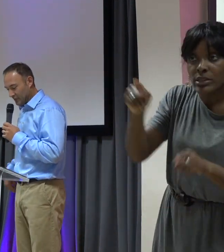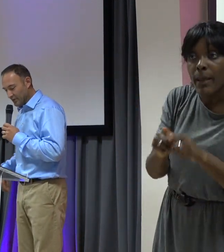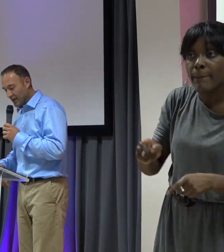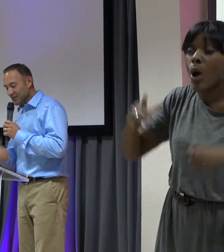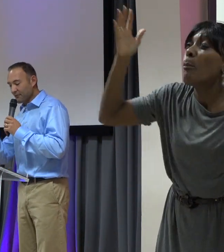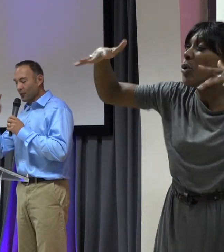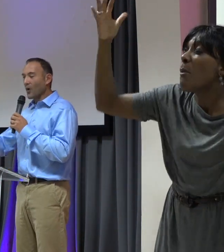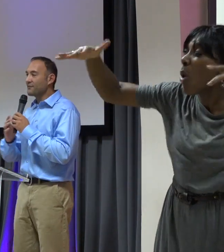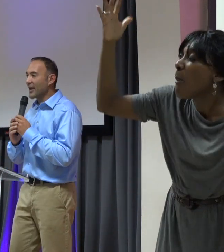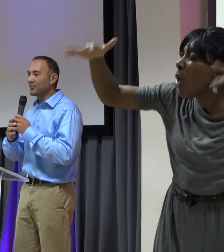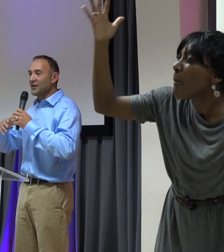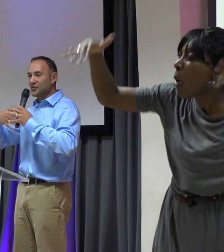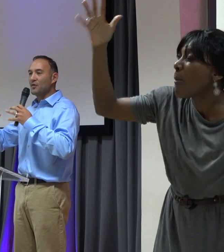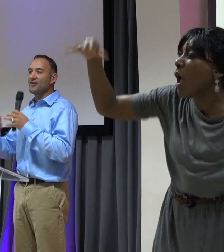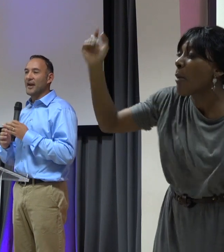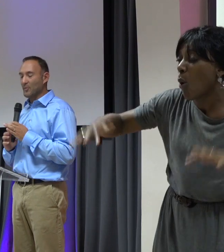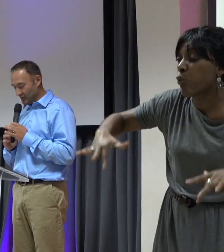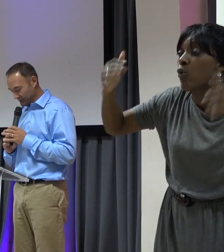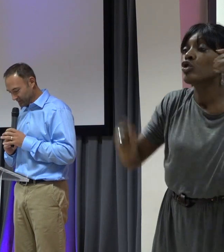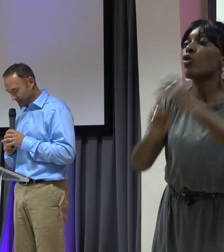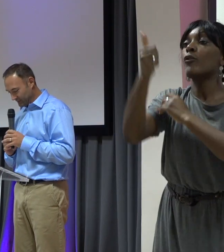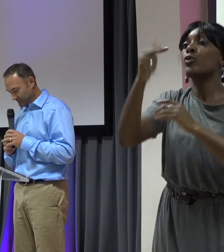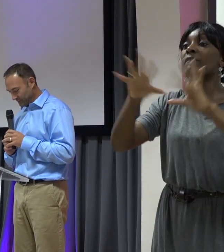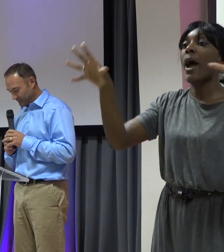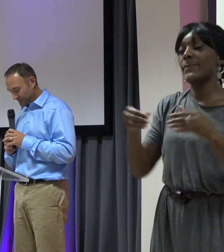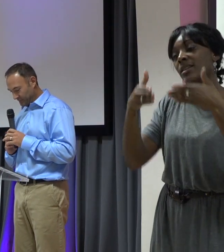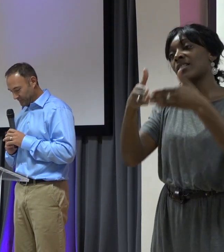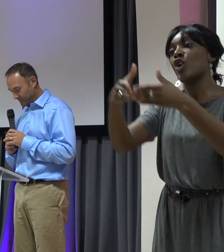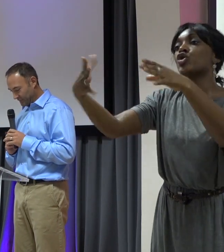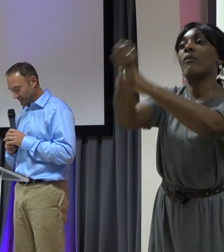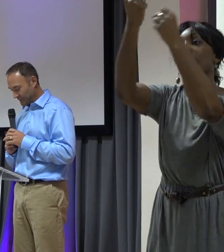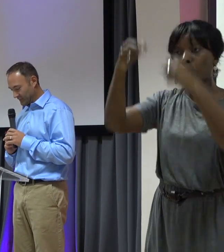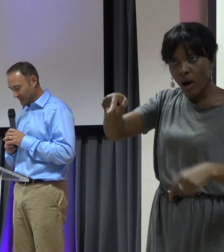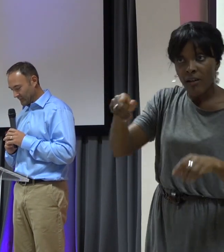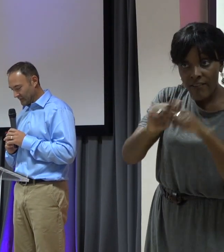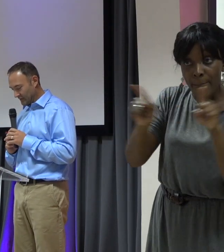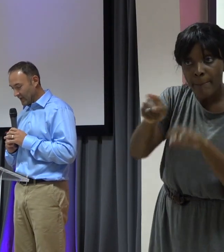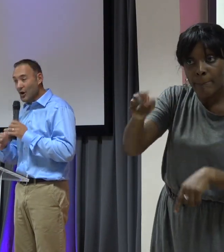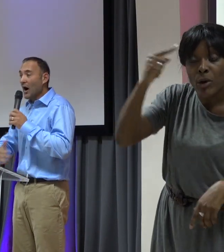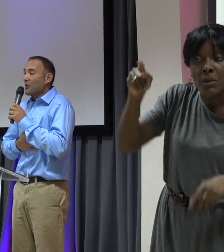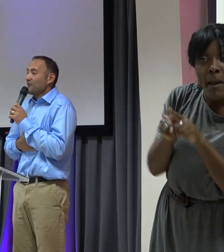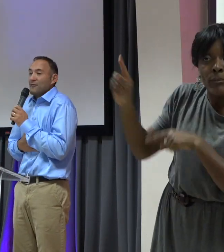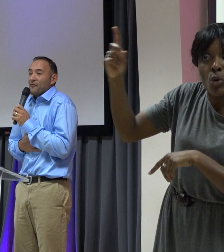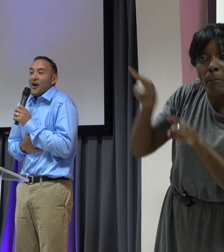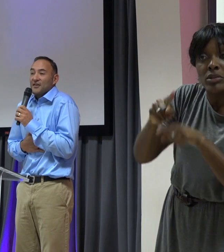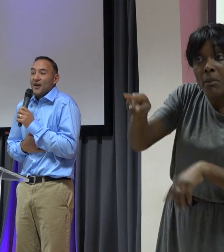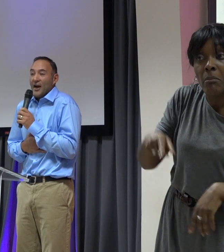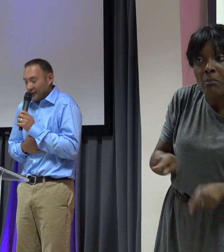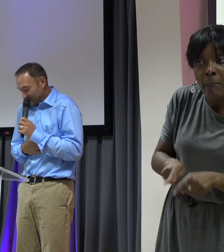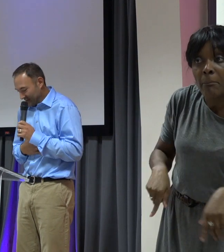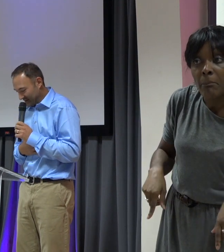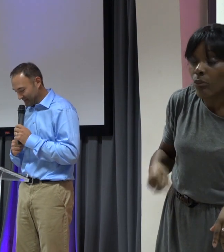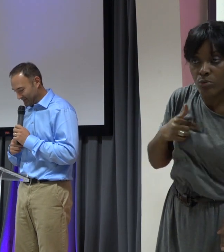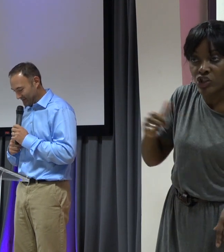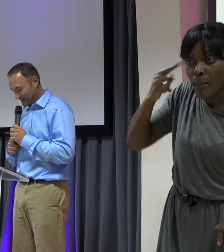déluge? Except for one family and two of every animal. Mais en sauvant juste quelques animaux et une famille. I know I would have never have thought to have done that.